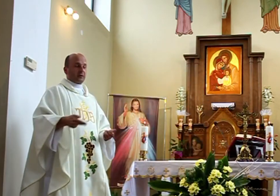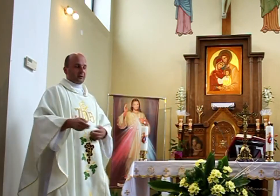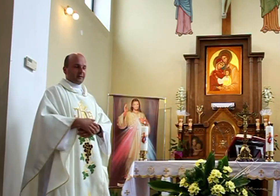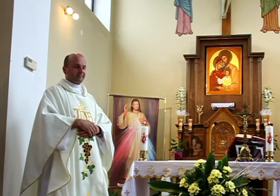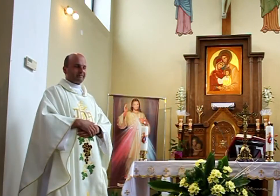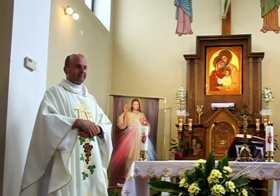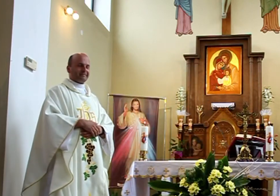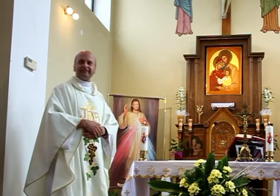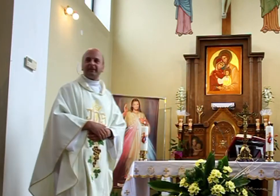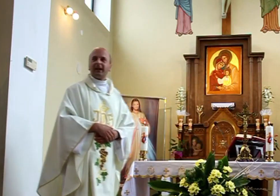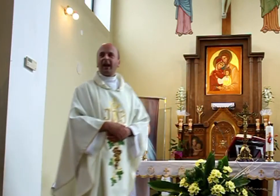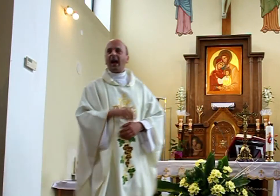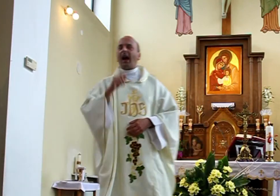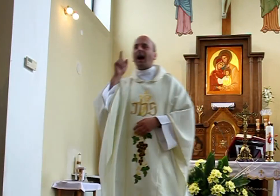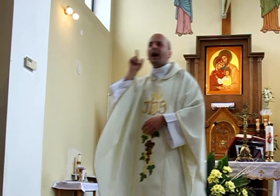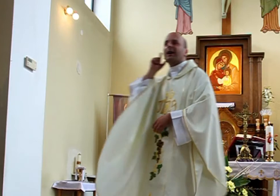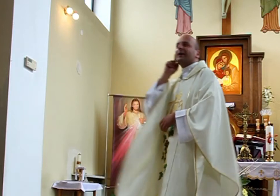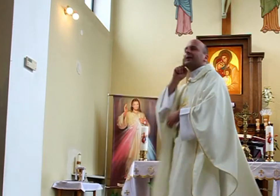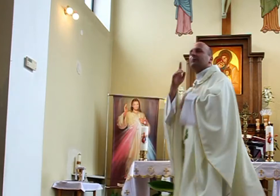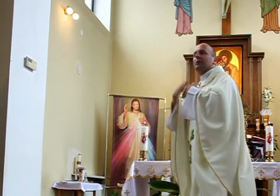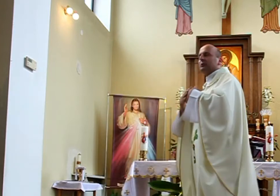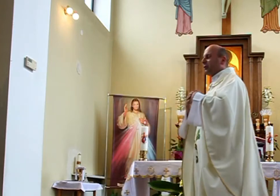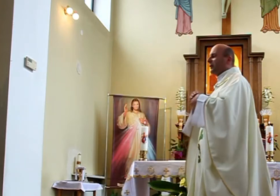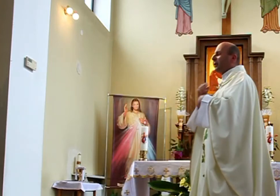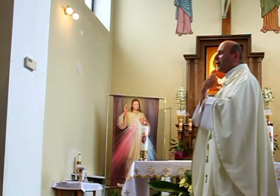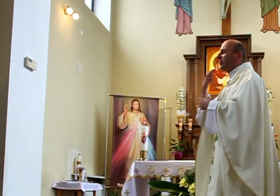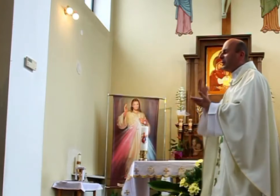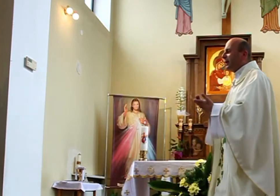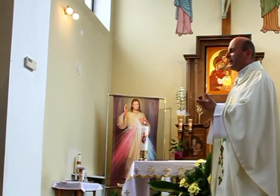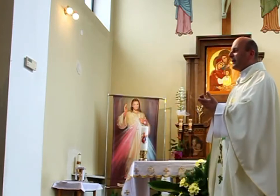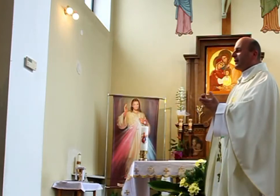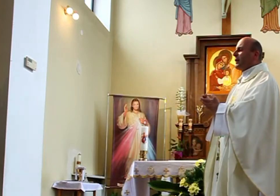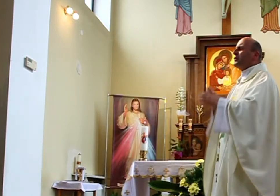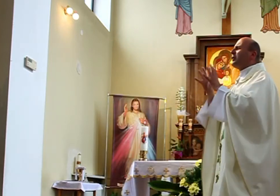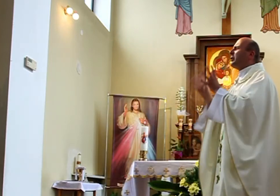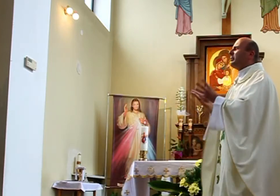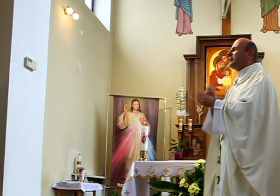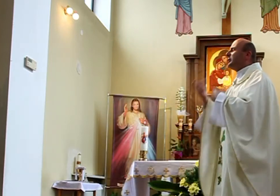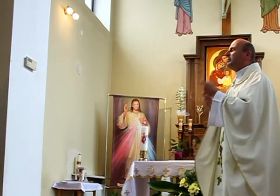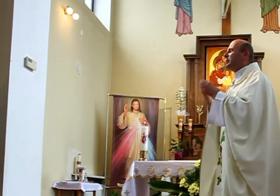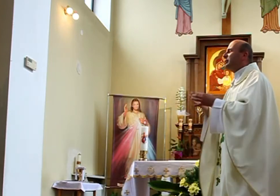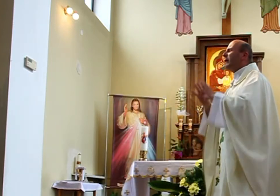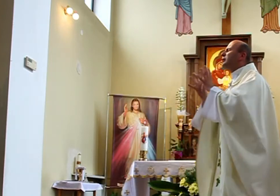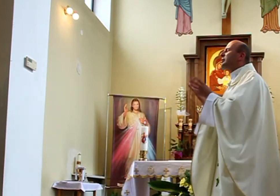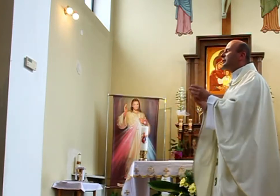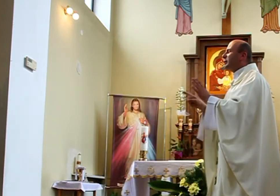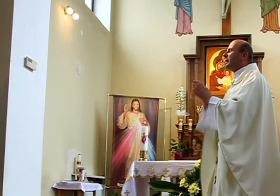grzeczny? A mąż odpowiada: Zrobię dzisiaj wszystko dla